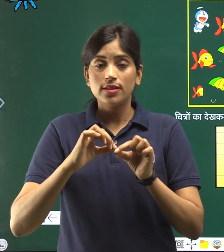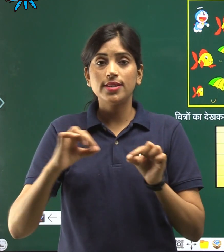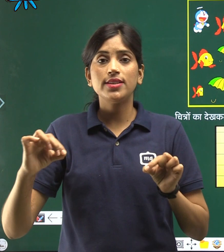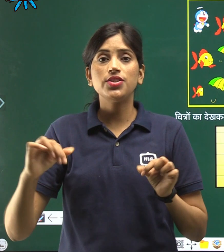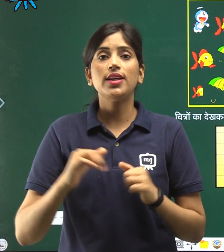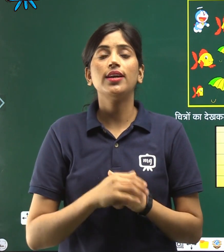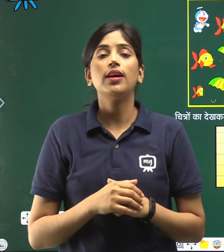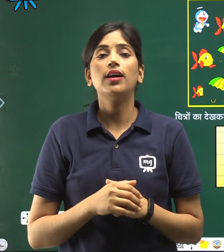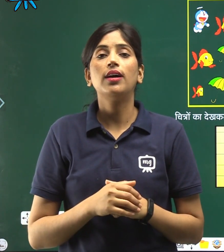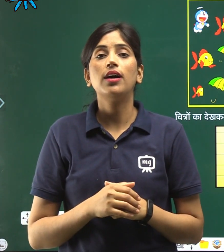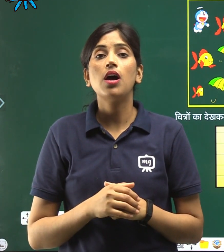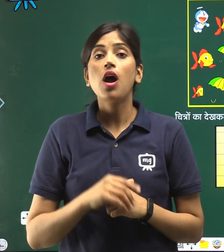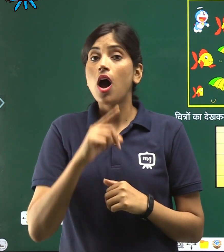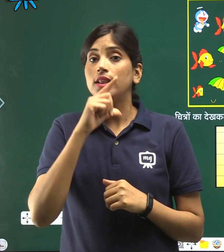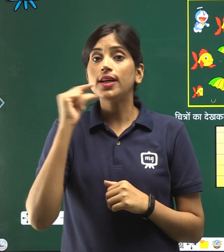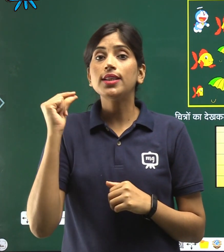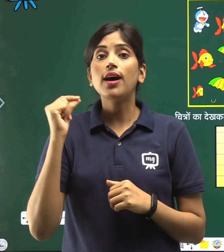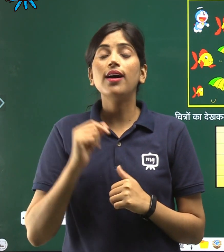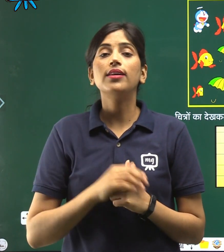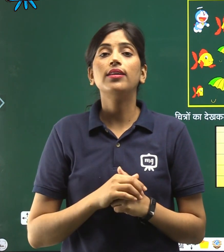खींचिए तथा